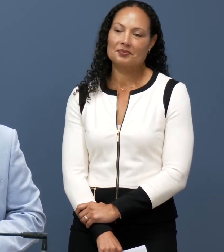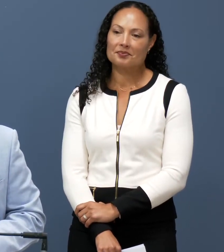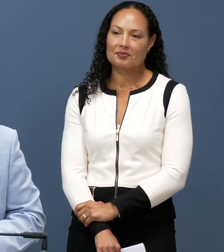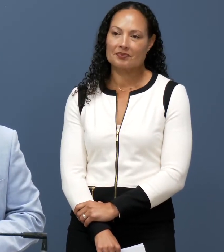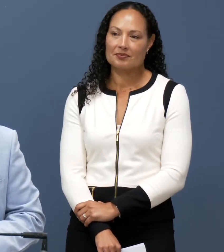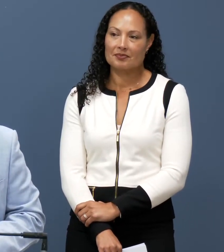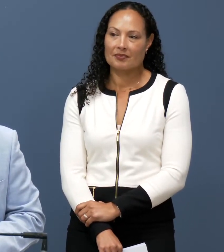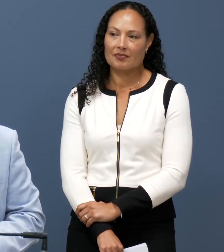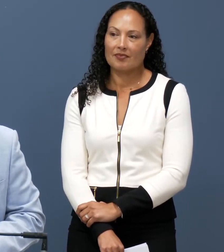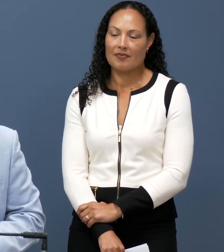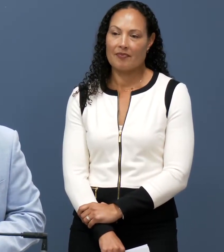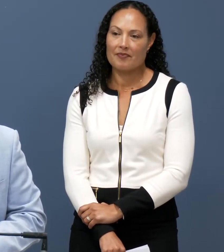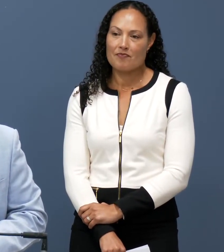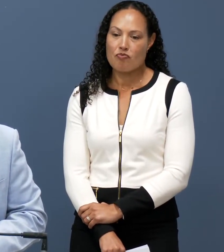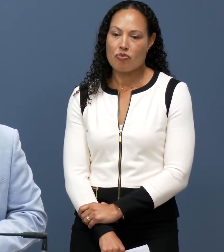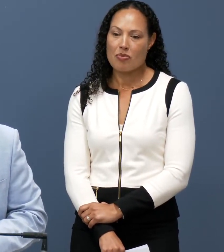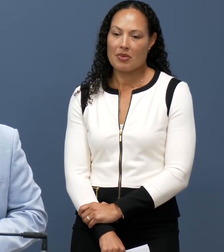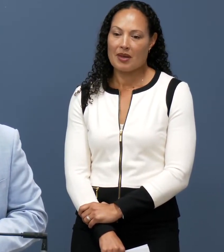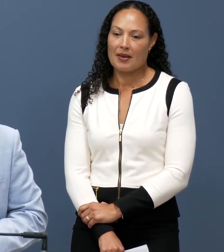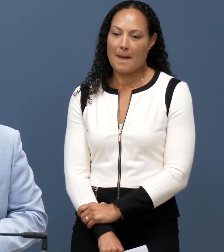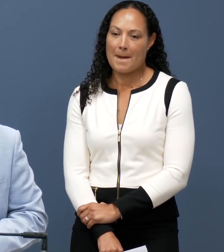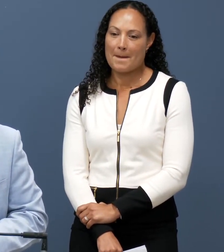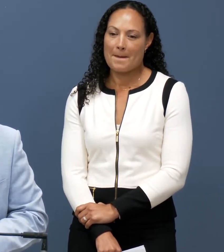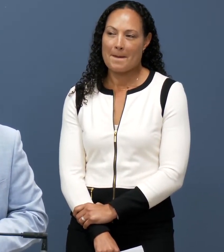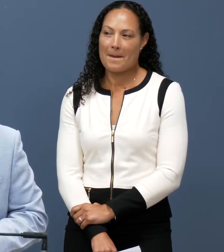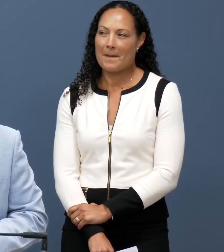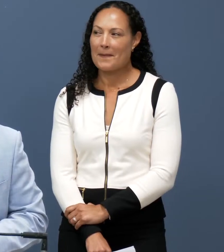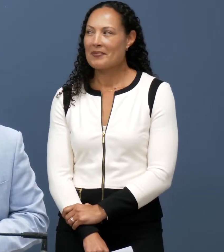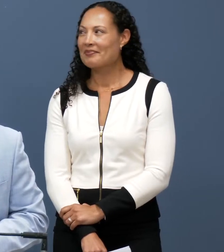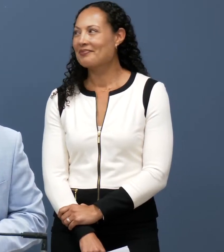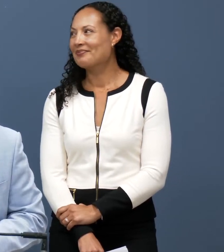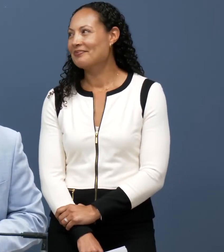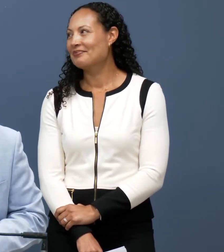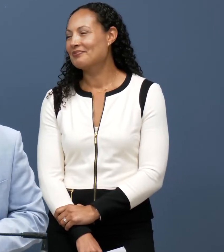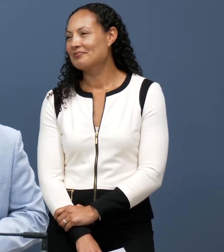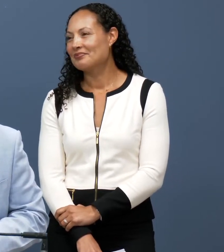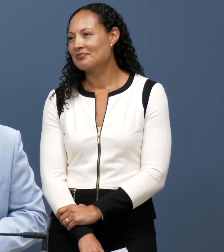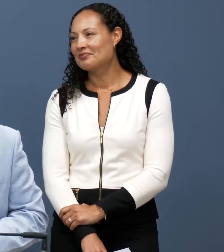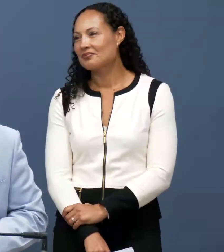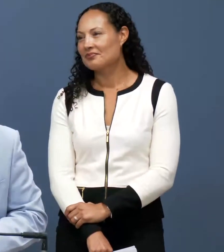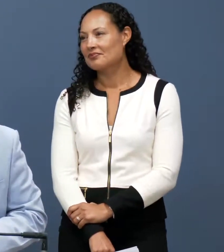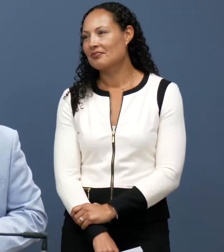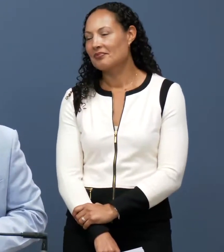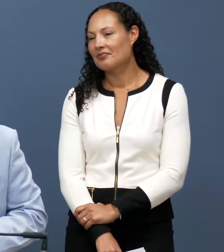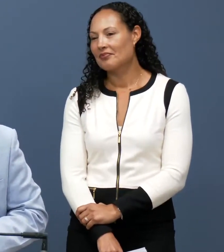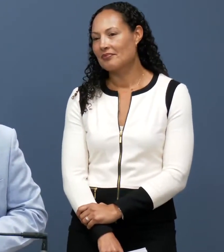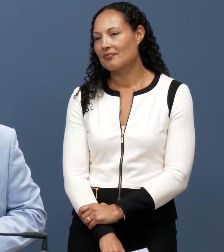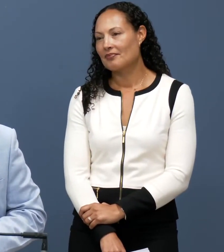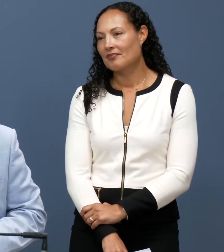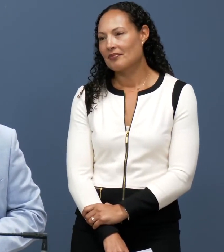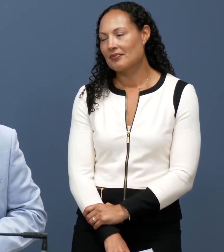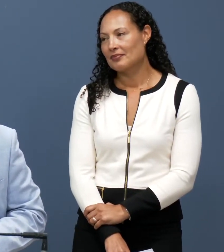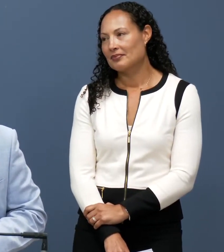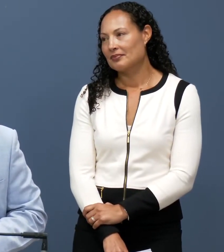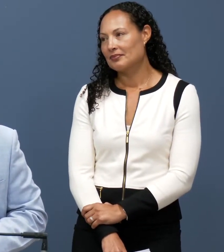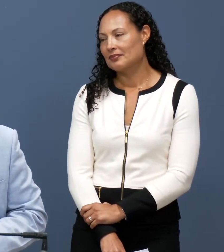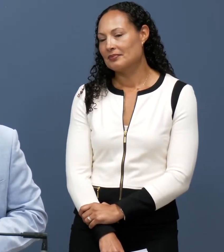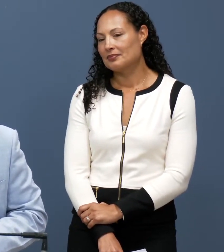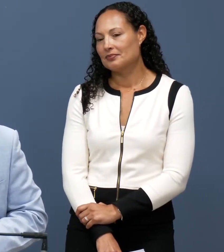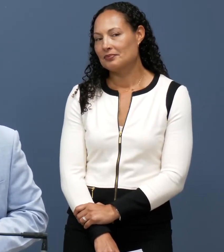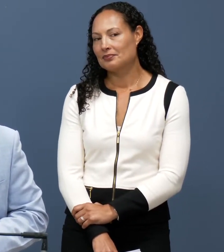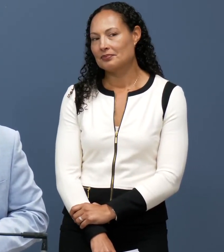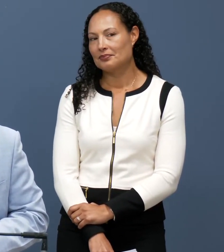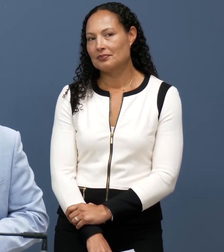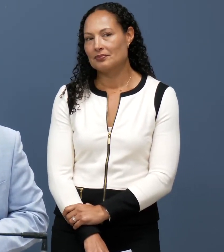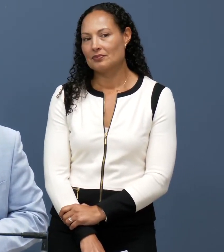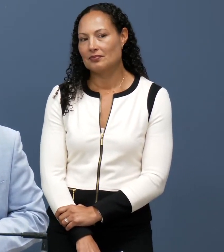នៅតែអត់ដំបូលជ្រកកោនឲ្យគត់មុតនៅឡើយទេសម្រាប់ចូលសម្រាននៅរាត្រីនេះបាទមួយឆ្នាំកន្លងទៅនេះយើងបានសម្រេចការងារដ៏ត្រចះត្រចង់យ៉ាង